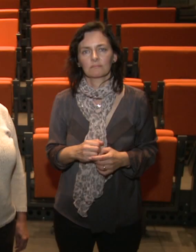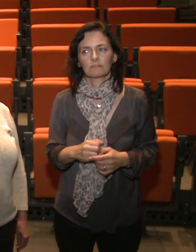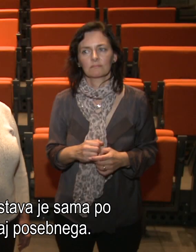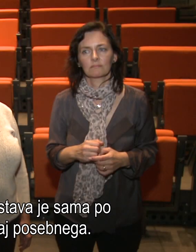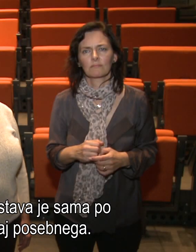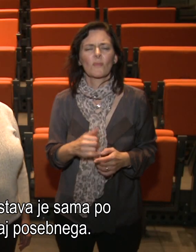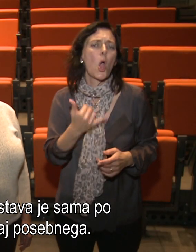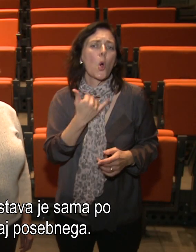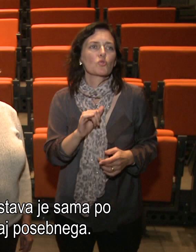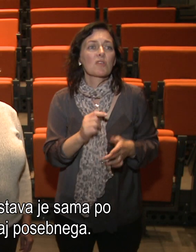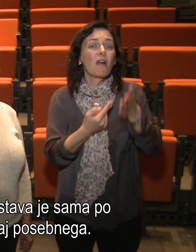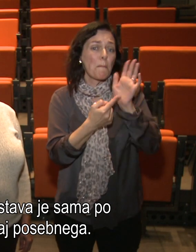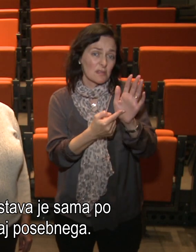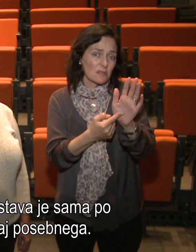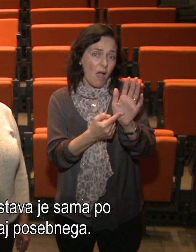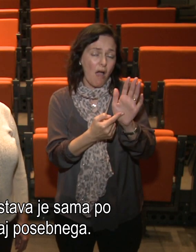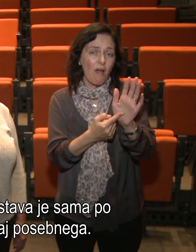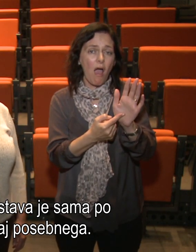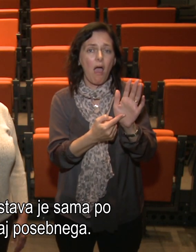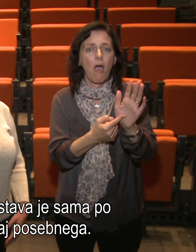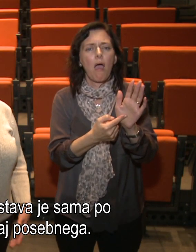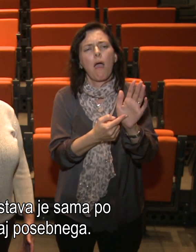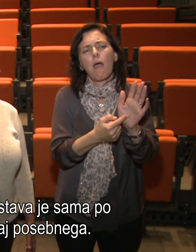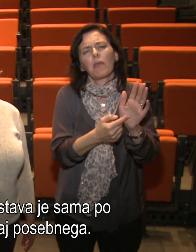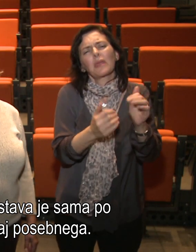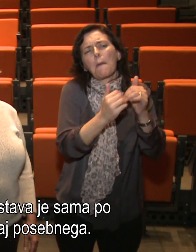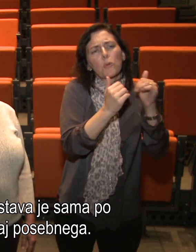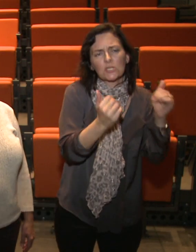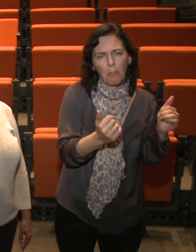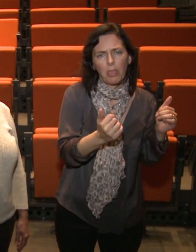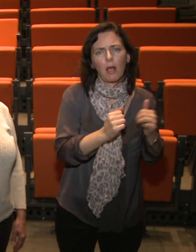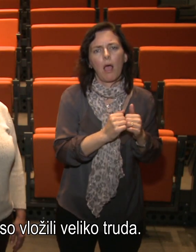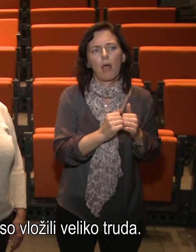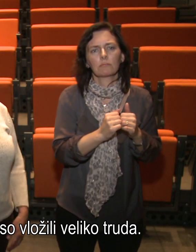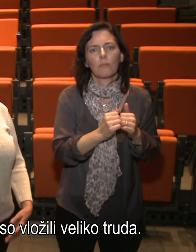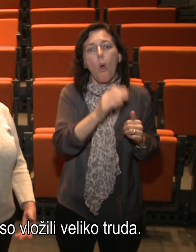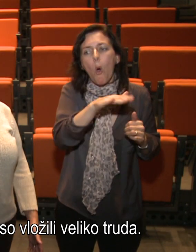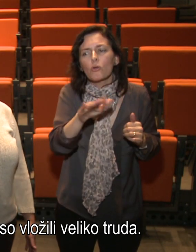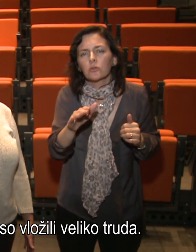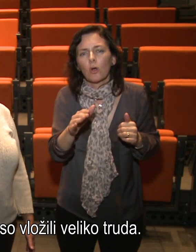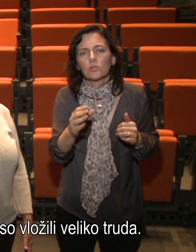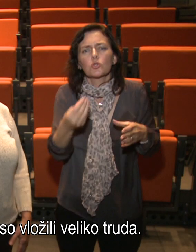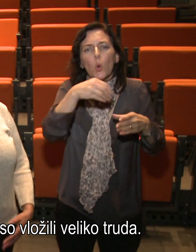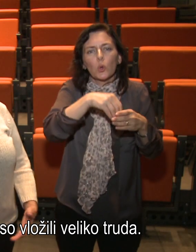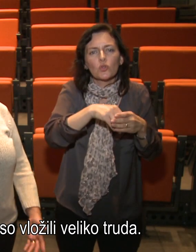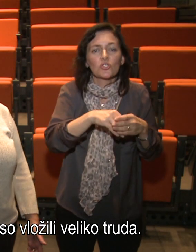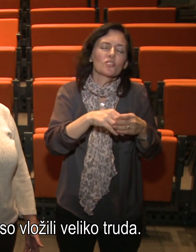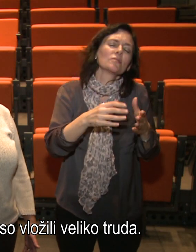Vsaka predstava za sebe je nekaj posebnega. Otroci so vložili dosti, oziroma otroci in tudi